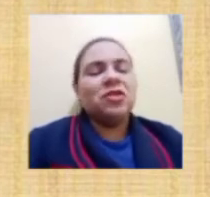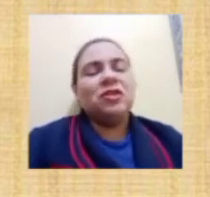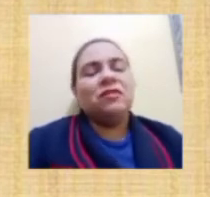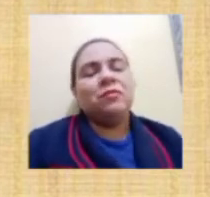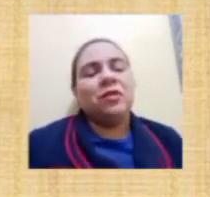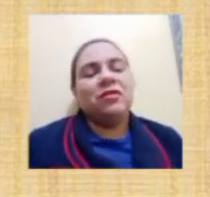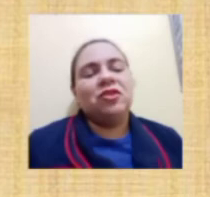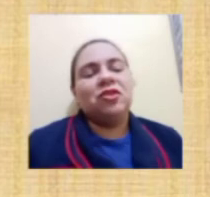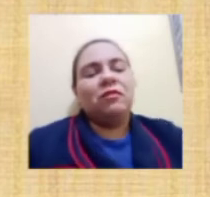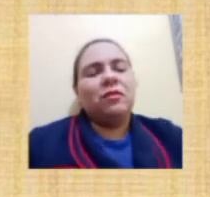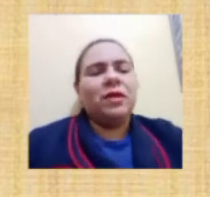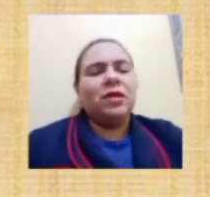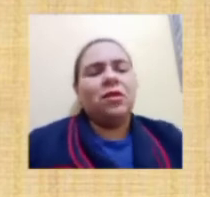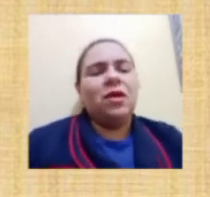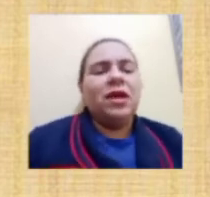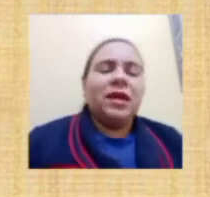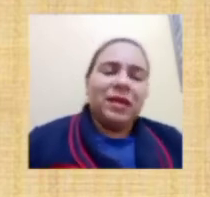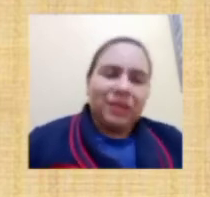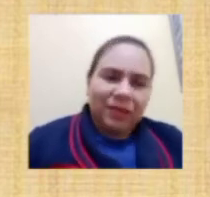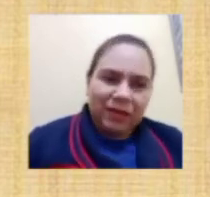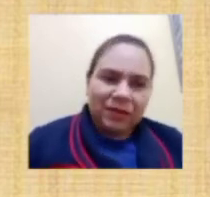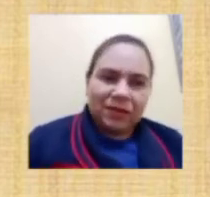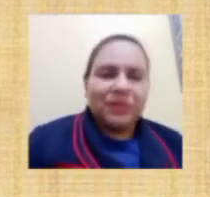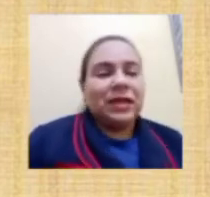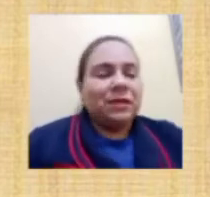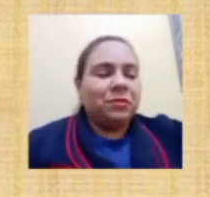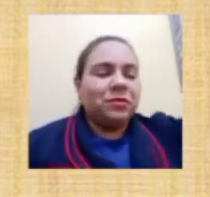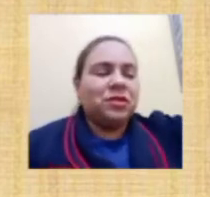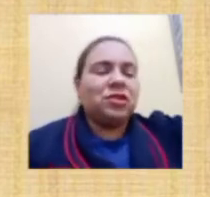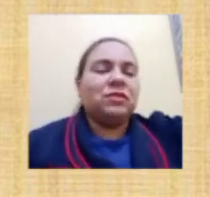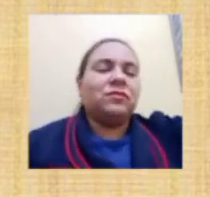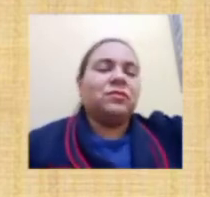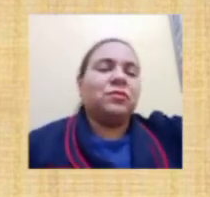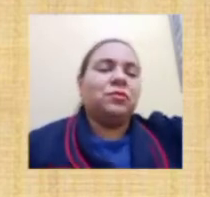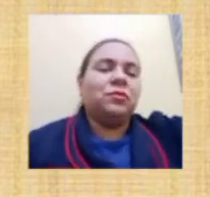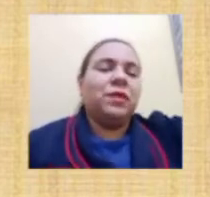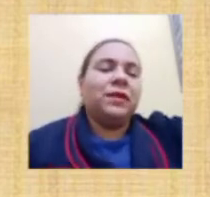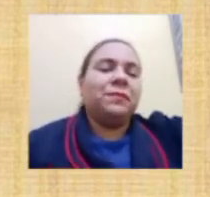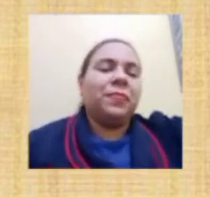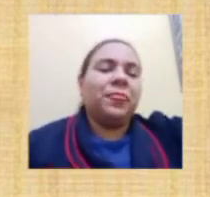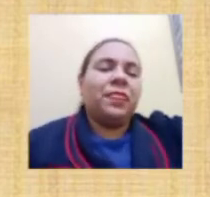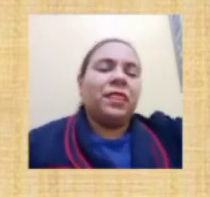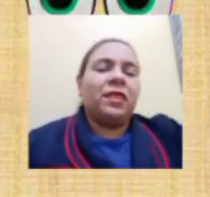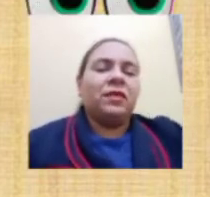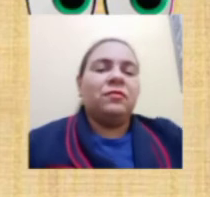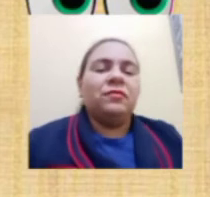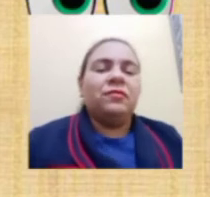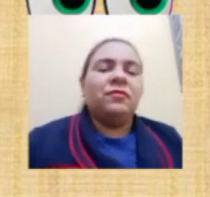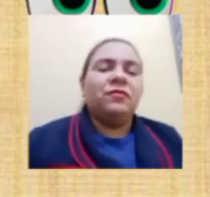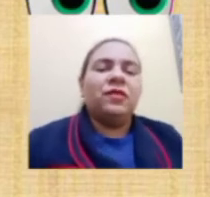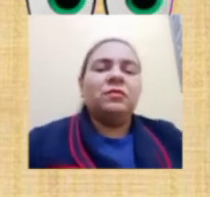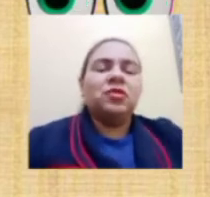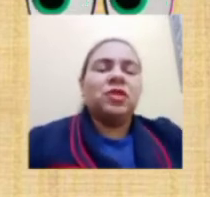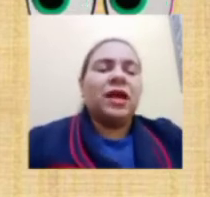Com mais 10, 29. Então, menos 16 mais 29 é igual